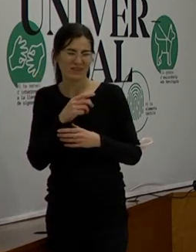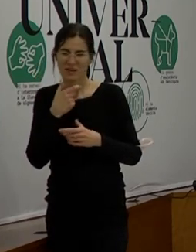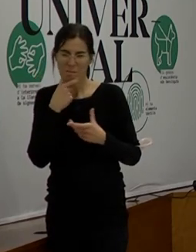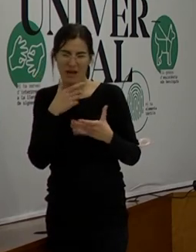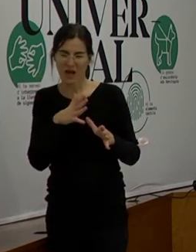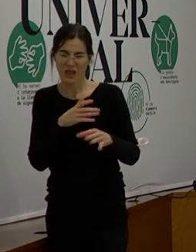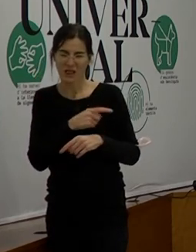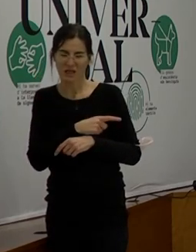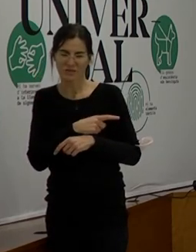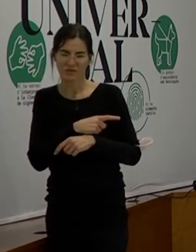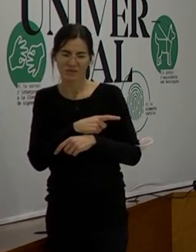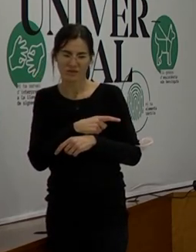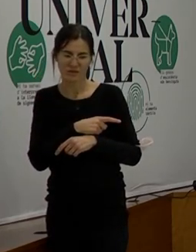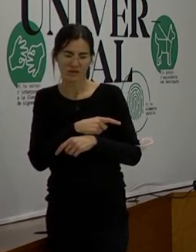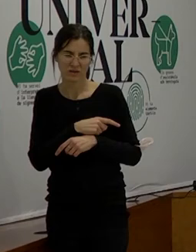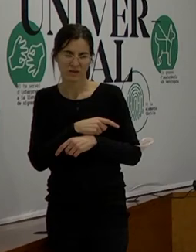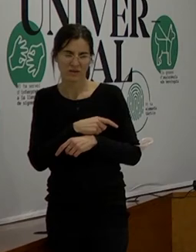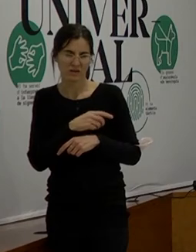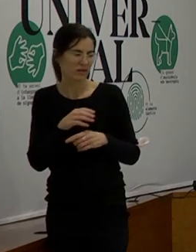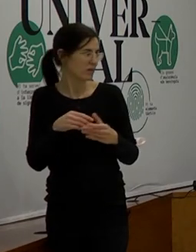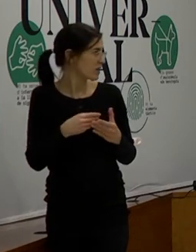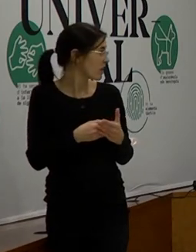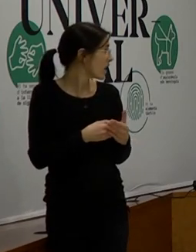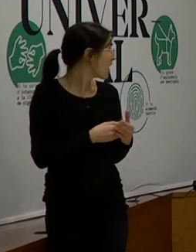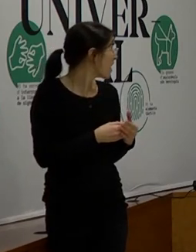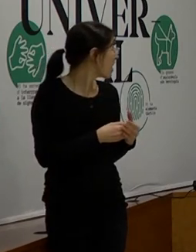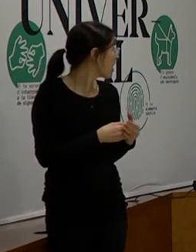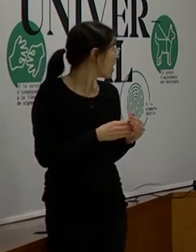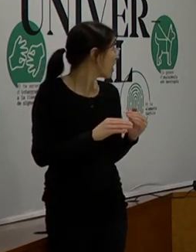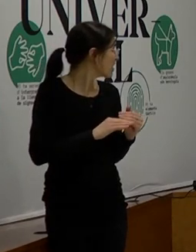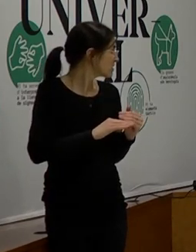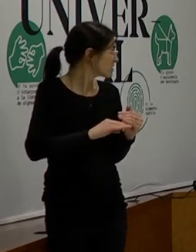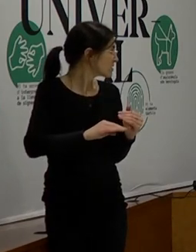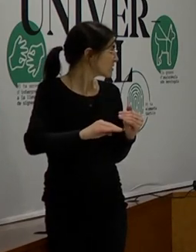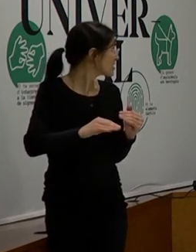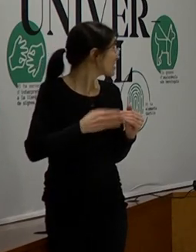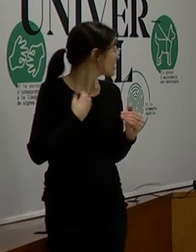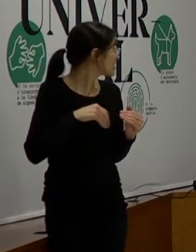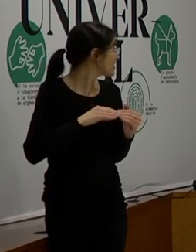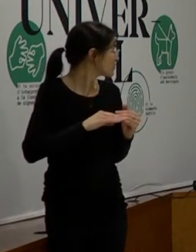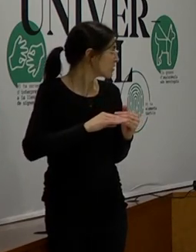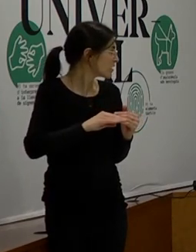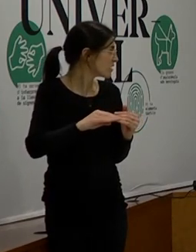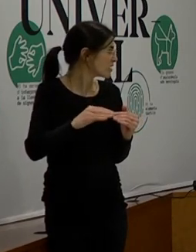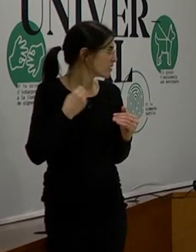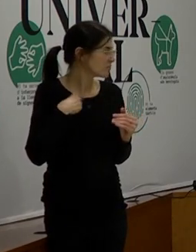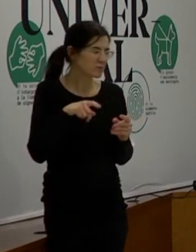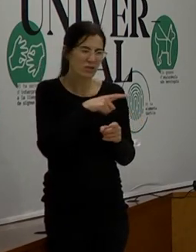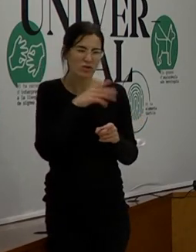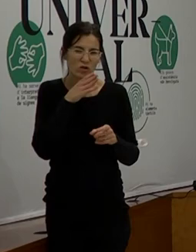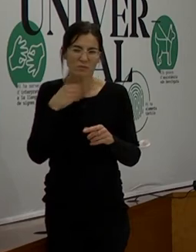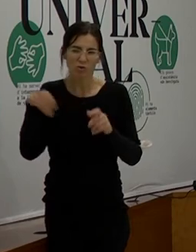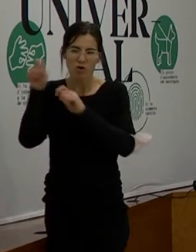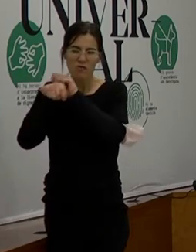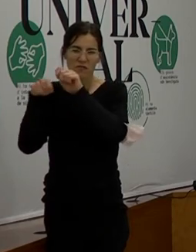m'encanta. No hi ha vorada. O sigui, la calçada puja. Això és la Fira de